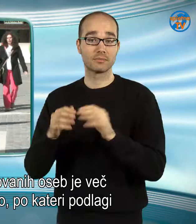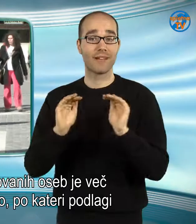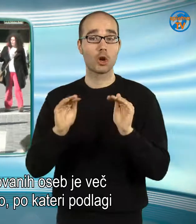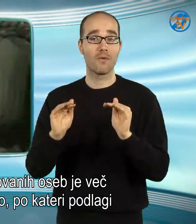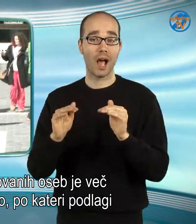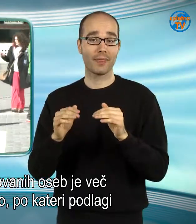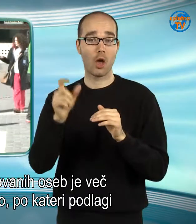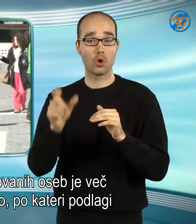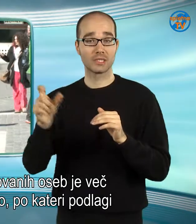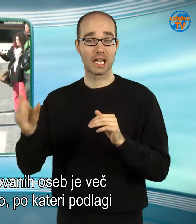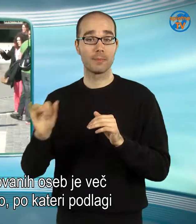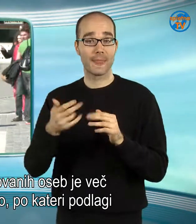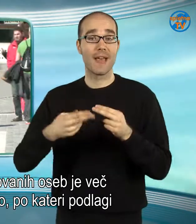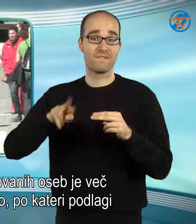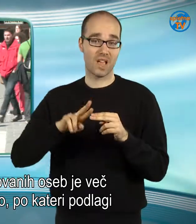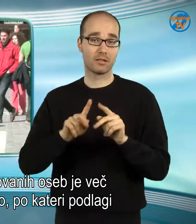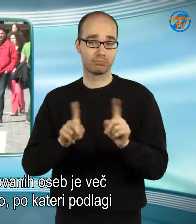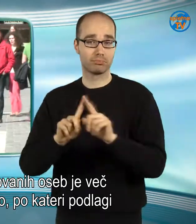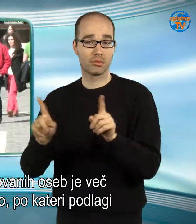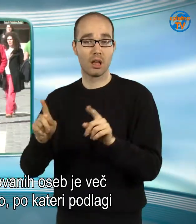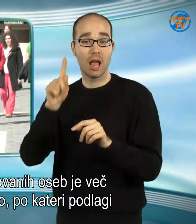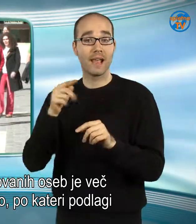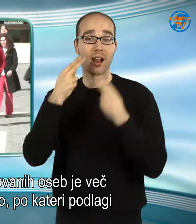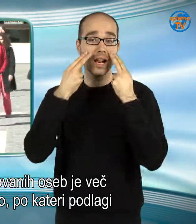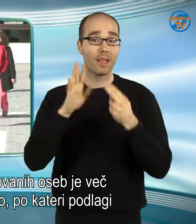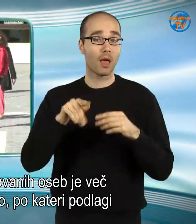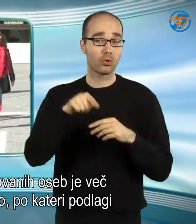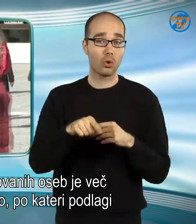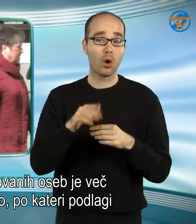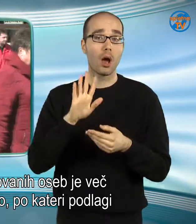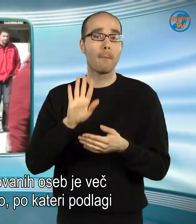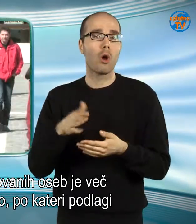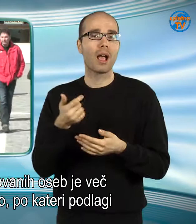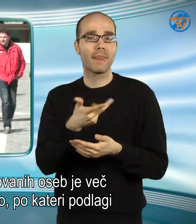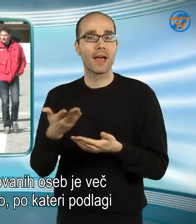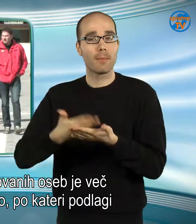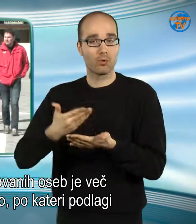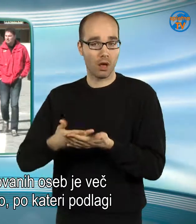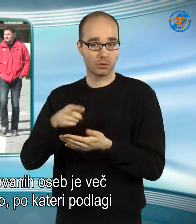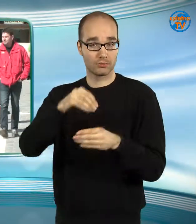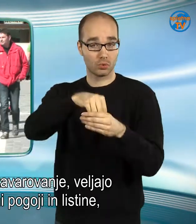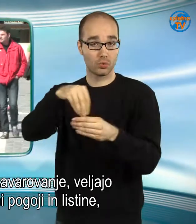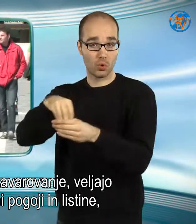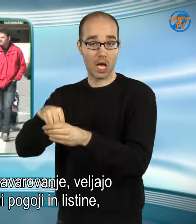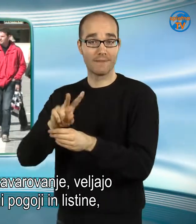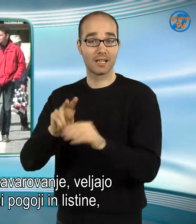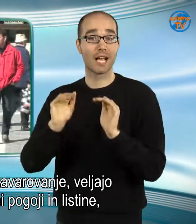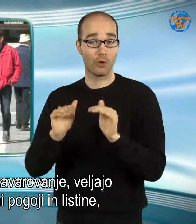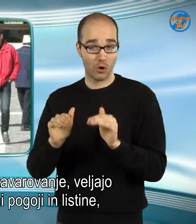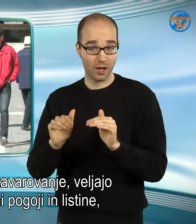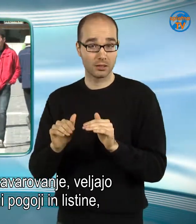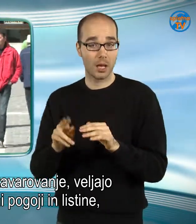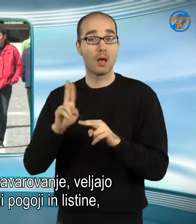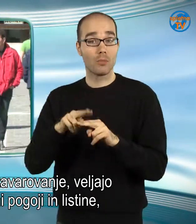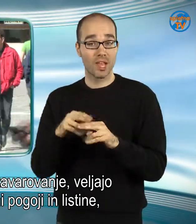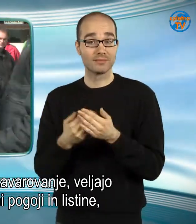Kategorij zavarovanih oseb je več vrst in glede na to, po kateri podlagi se vključujejo v zavarovanje, veljajo za